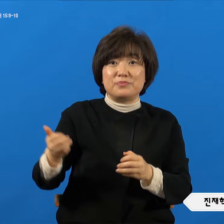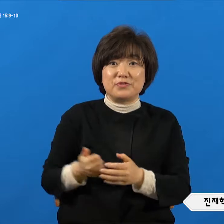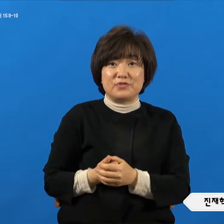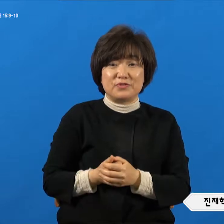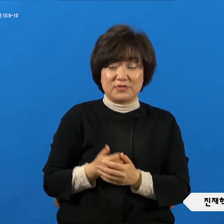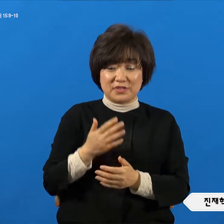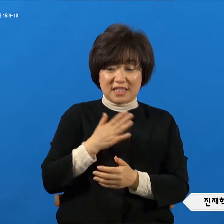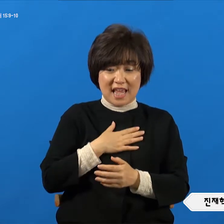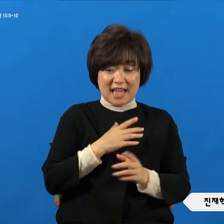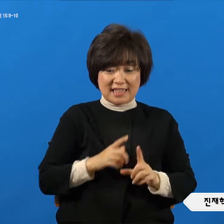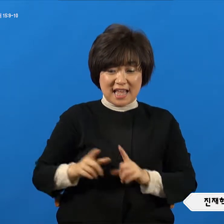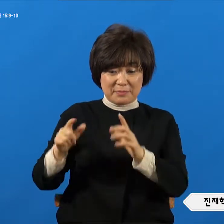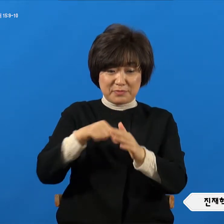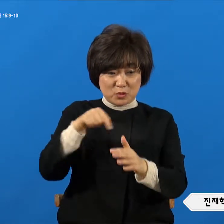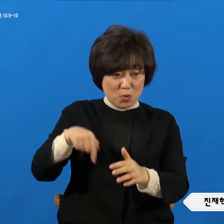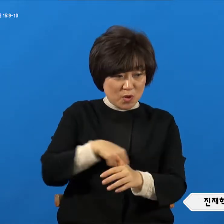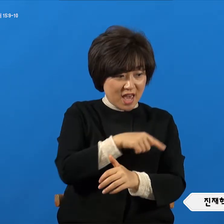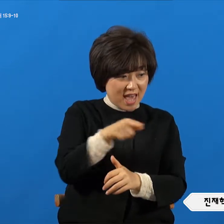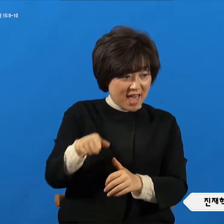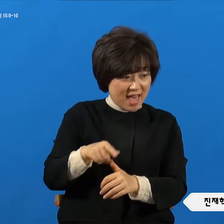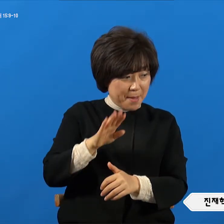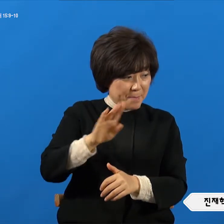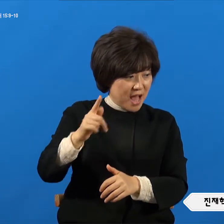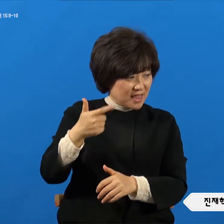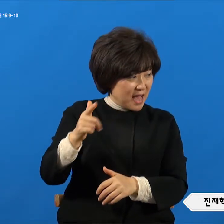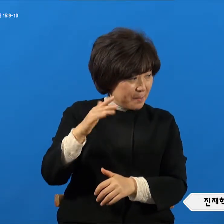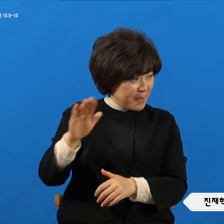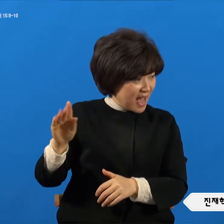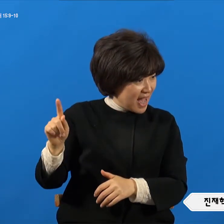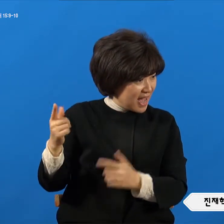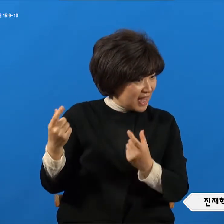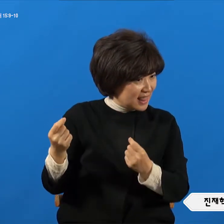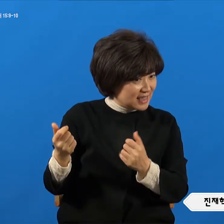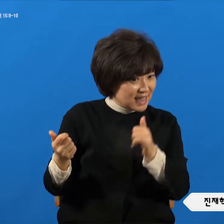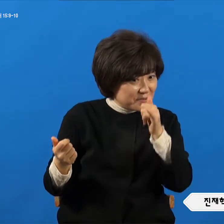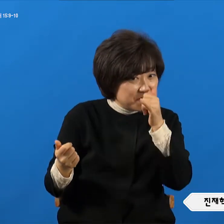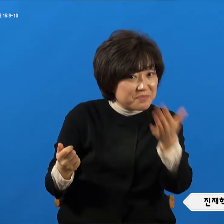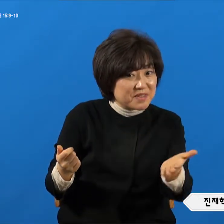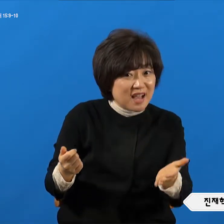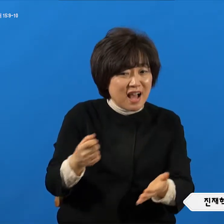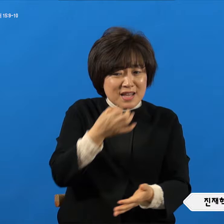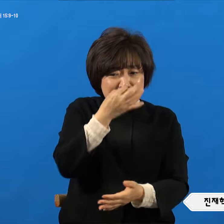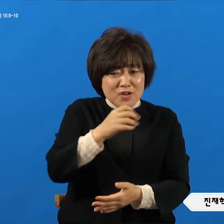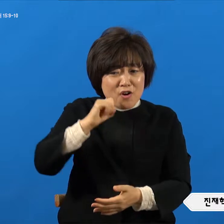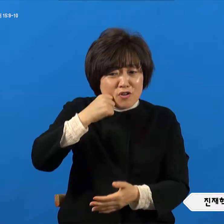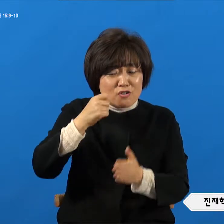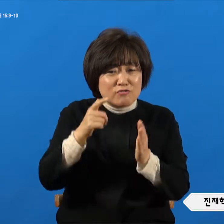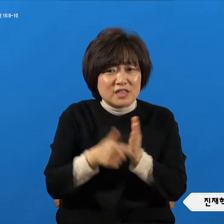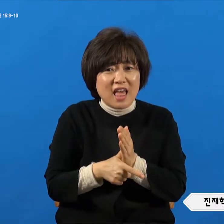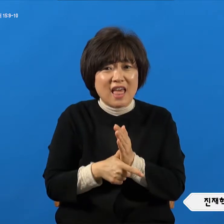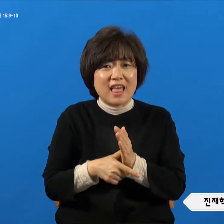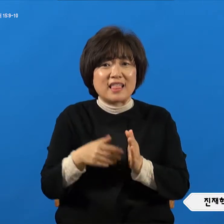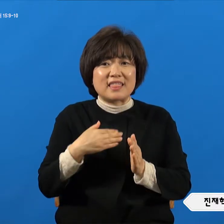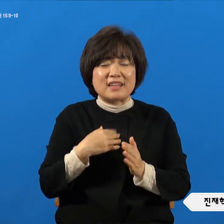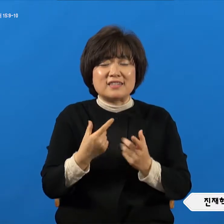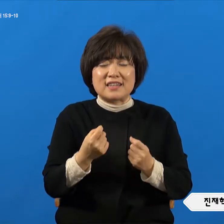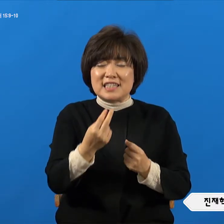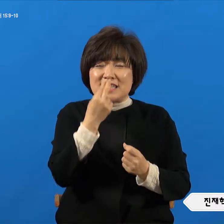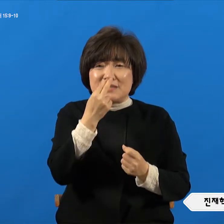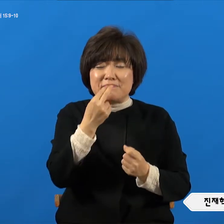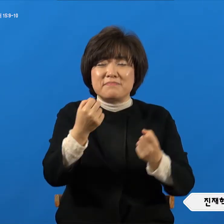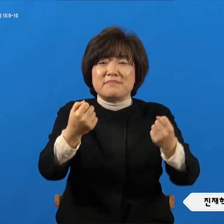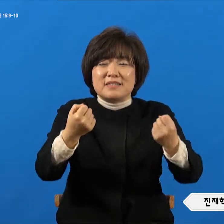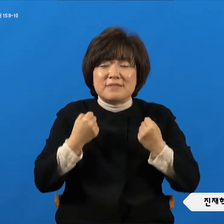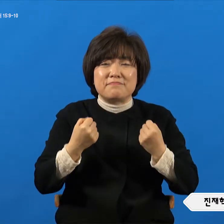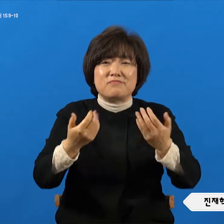여러분과 제 삶 가운데도 이런 바나바가 있지 않았습니까? 힘들고 어려울 때 우리에게 산소처럼 힘이